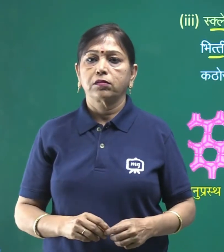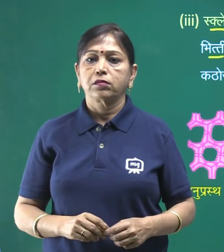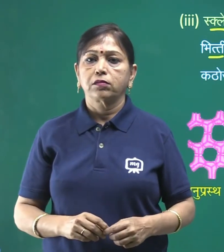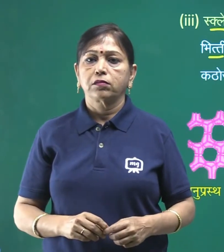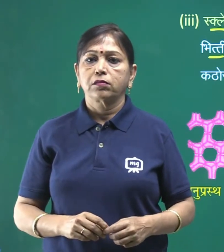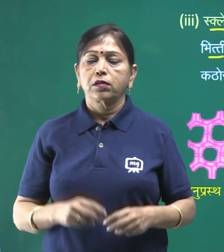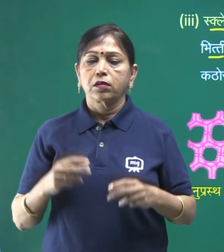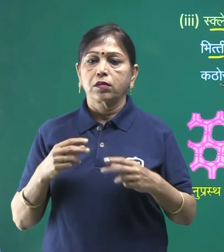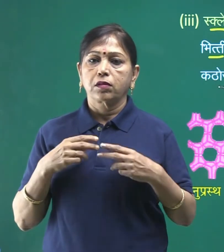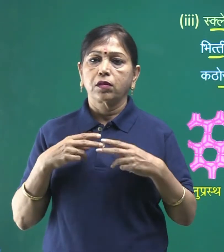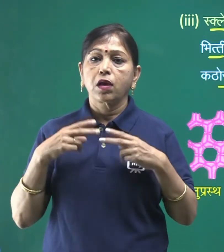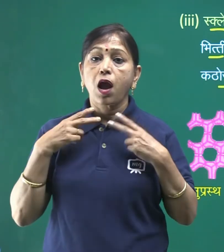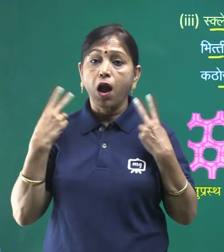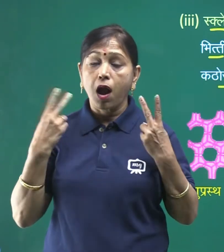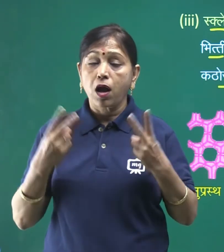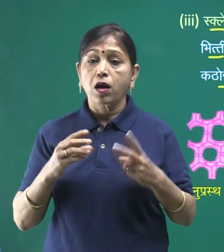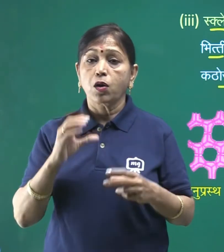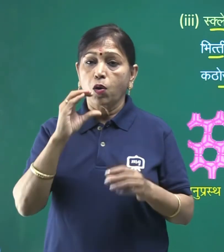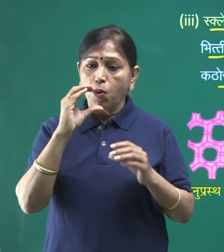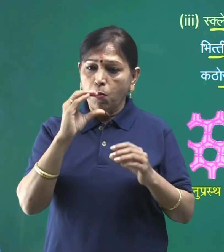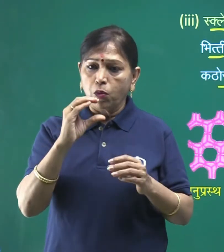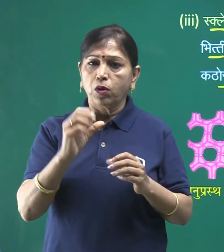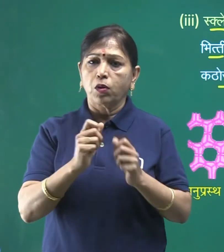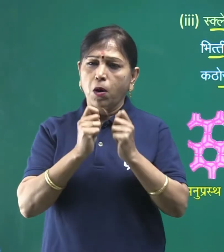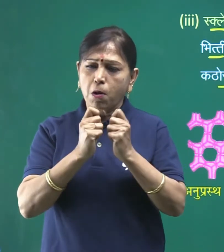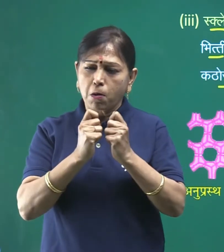कारण मोटी व कठोर होती है।